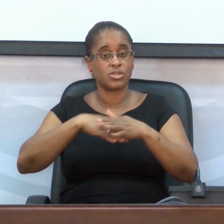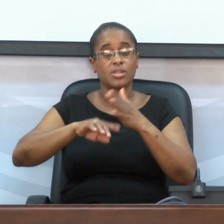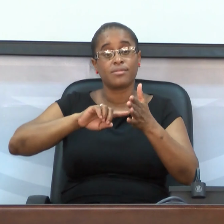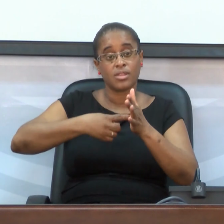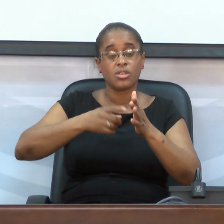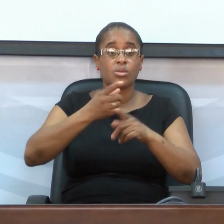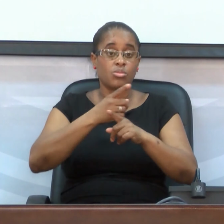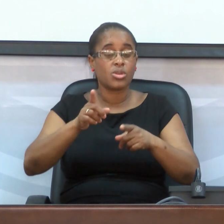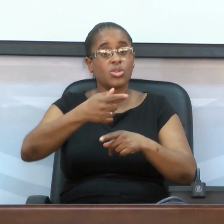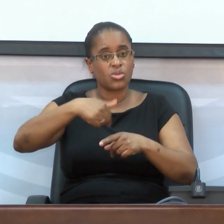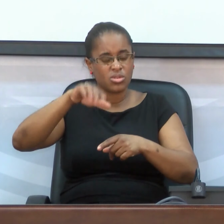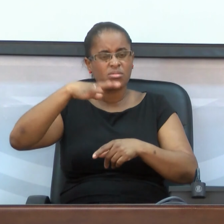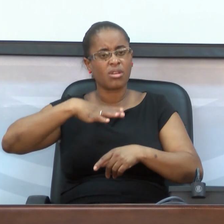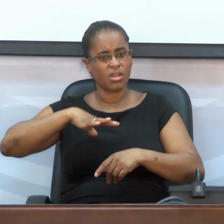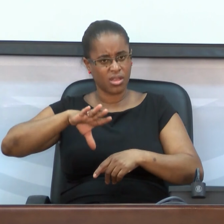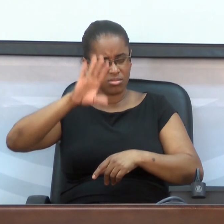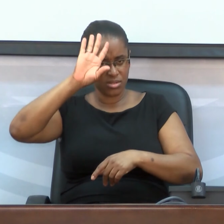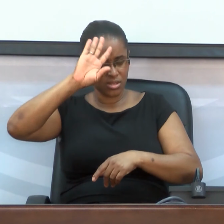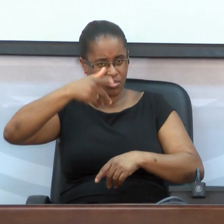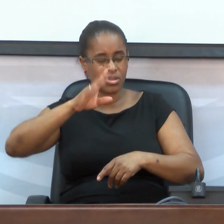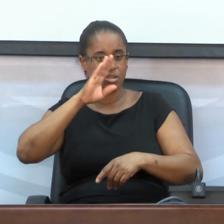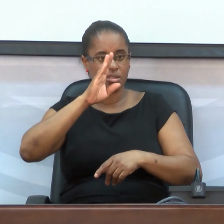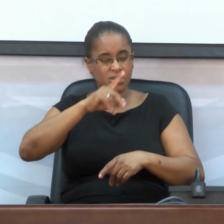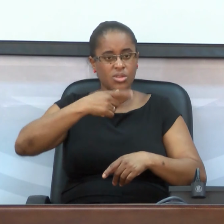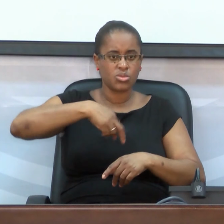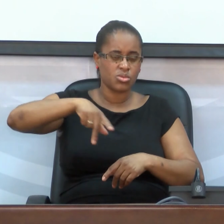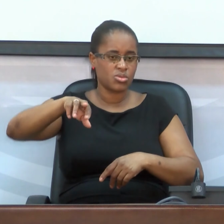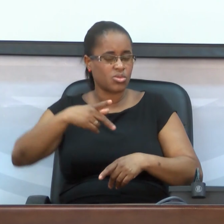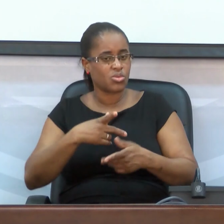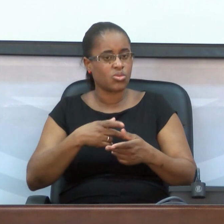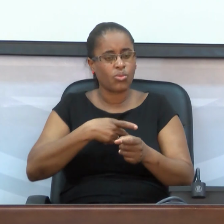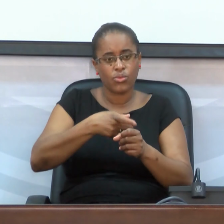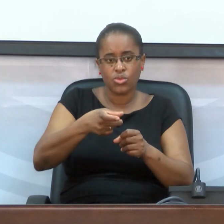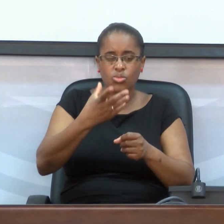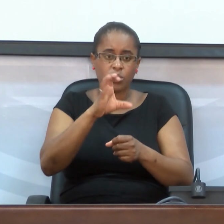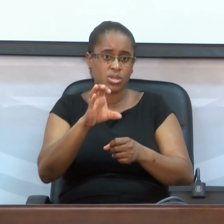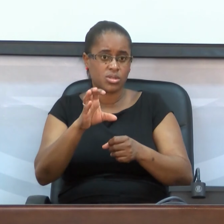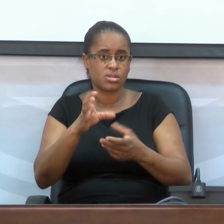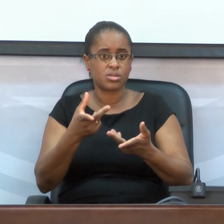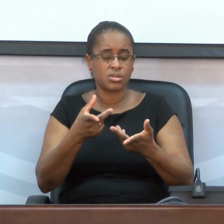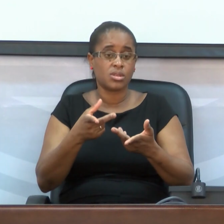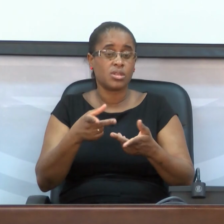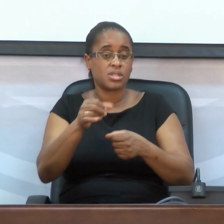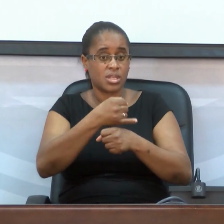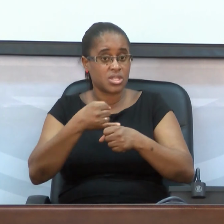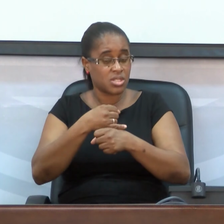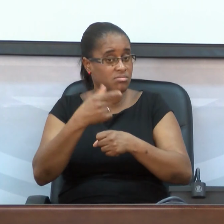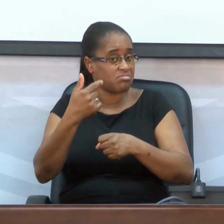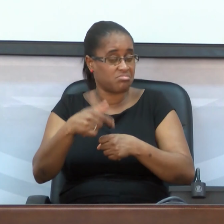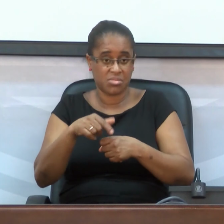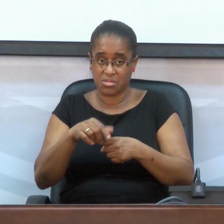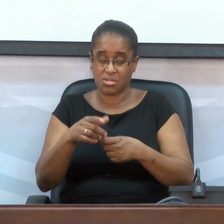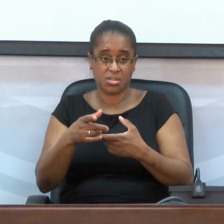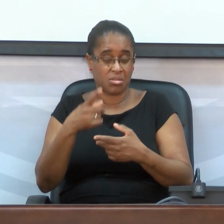nós queremos saber se houve circulação do vírus no país, portanto, mesmo nas ilhas que ainda não